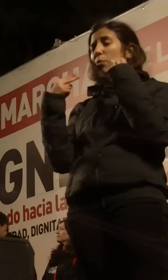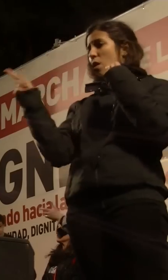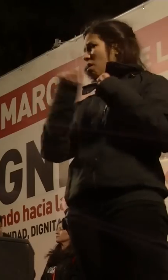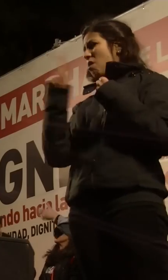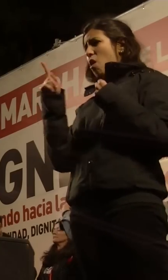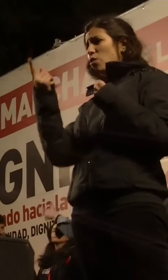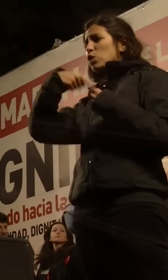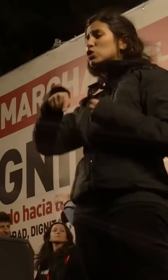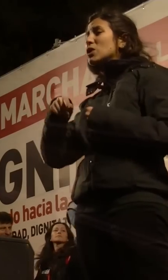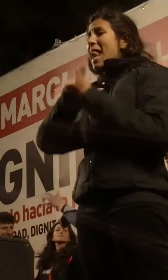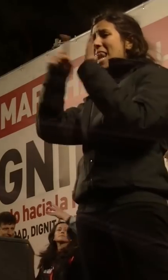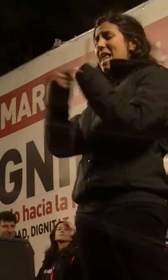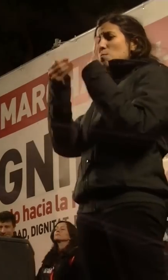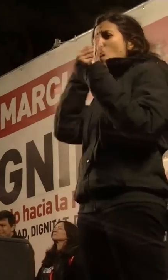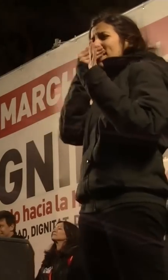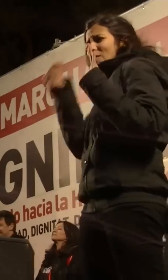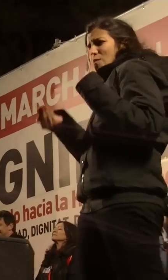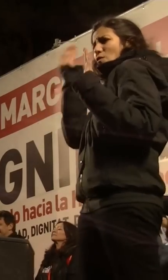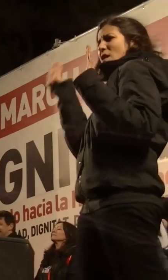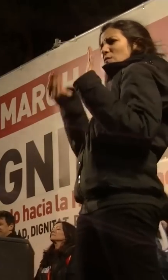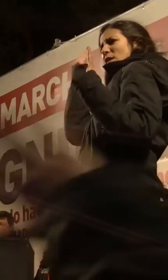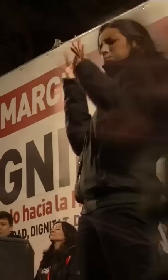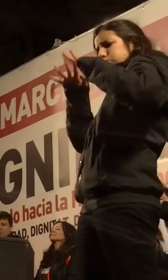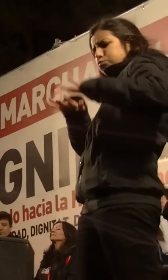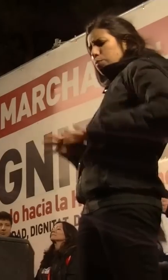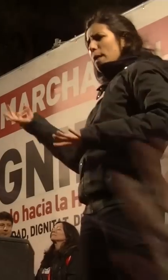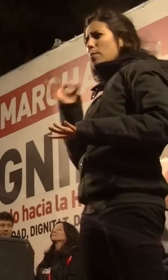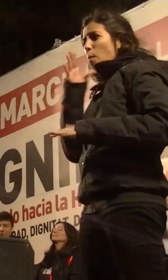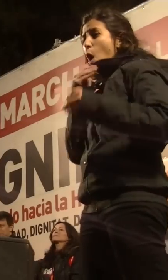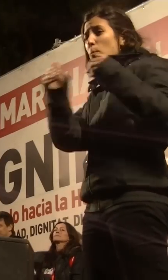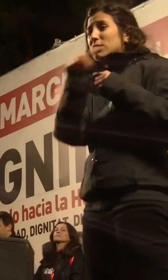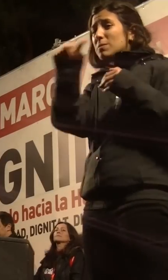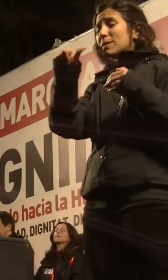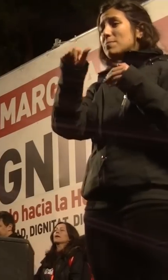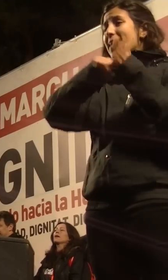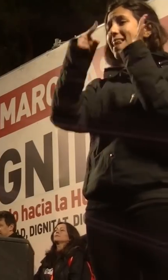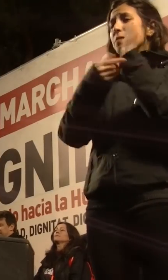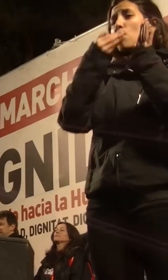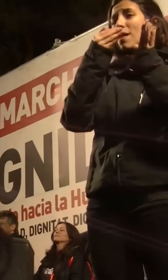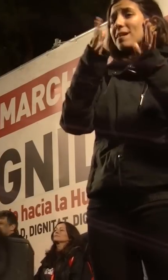echando abajo la ley Mordaza que quiere aprobar la semana que viene, la única duda.